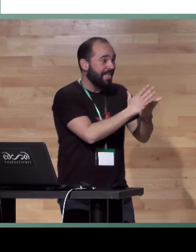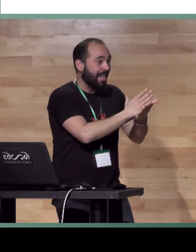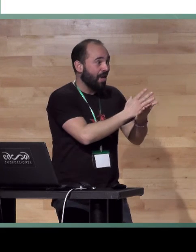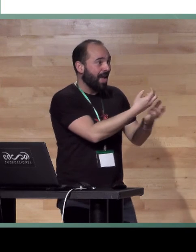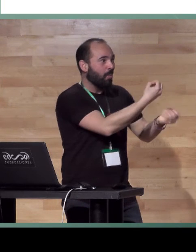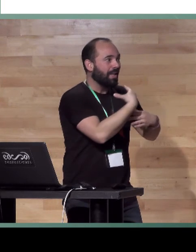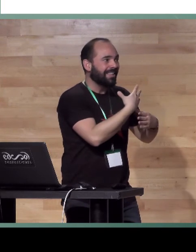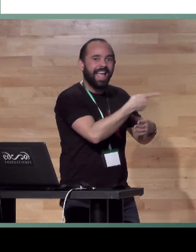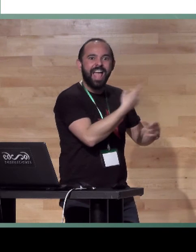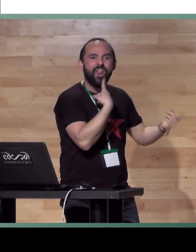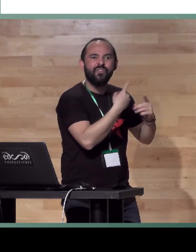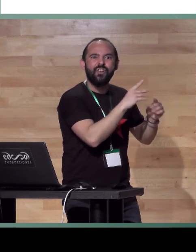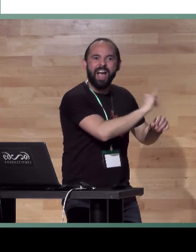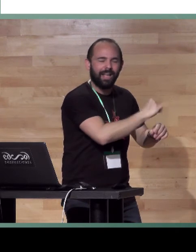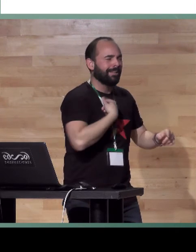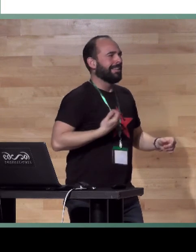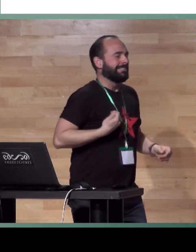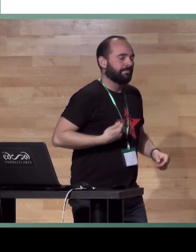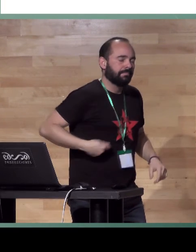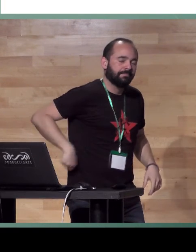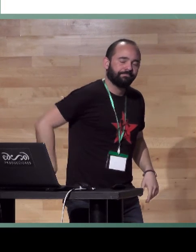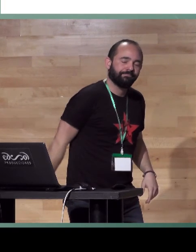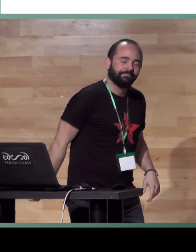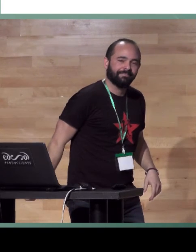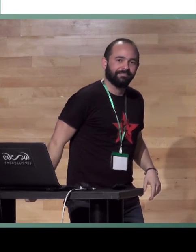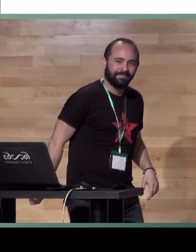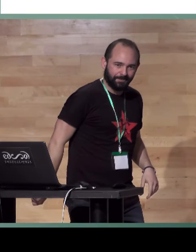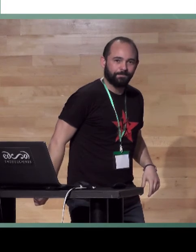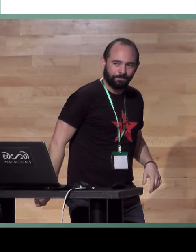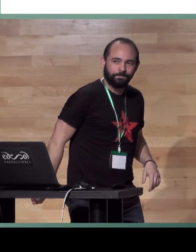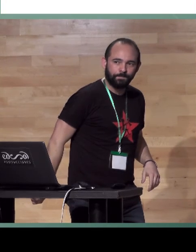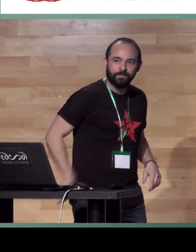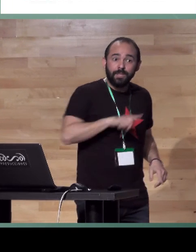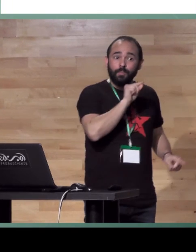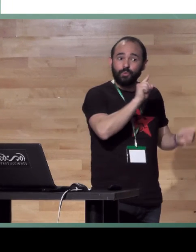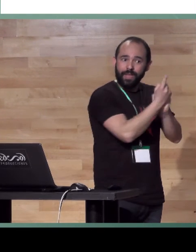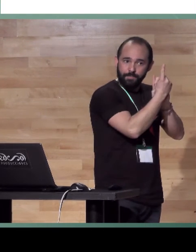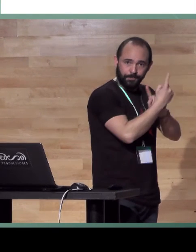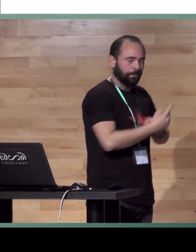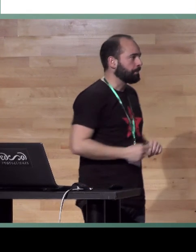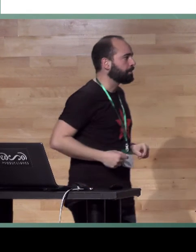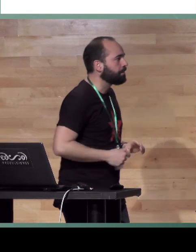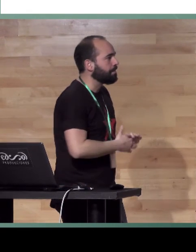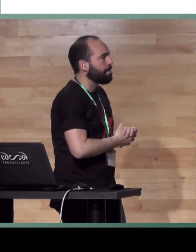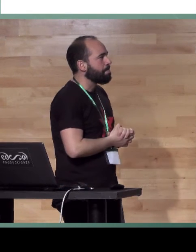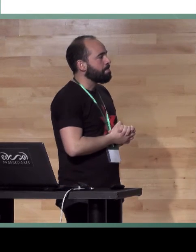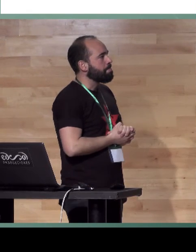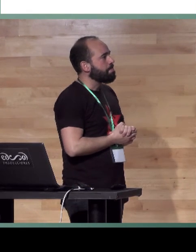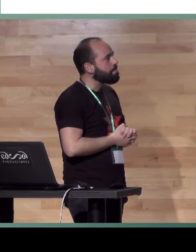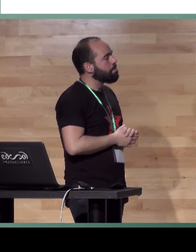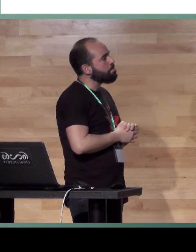Se arrepiente porque la mediadora me cuenta que tiene novio, y entonces guarda la flor. Es el punto de